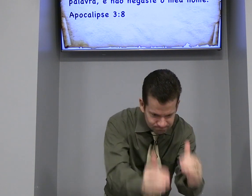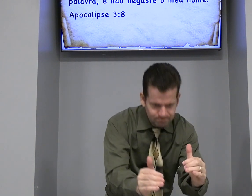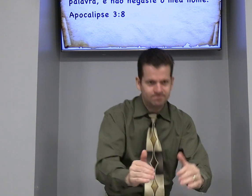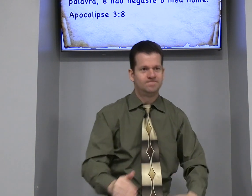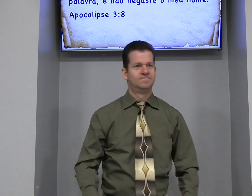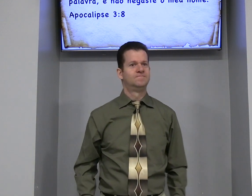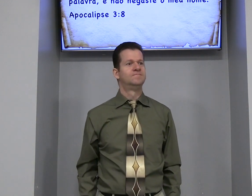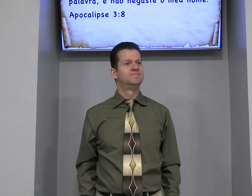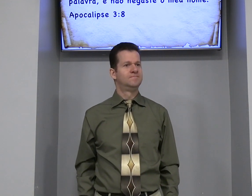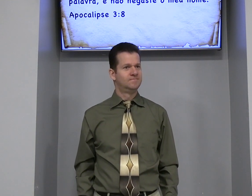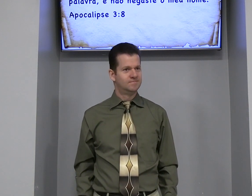Eles obedeciam